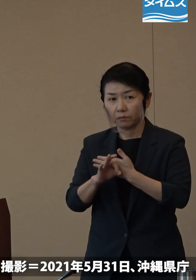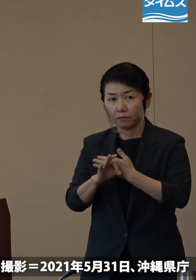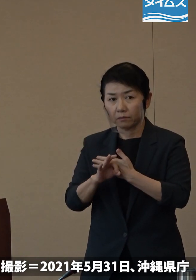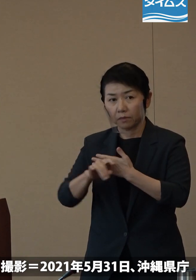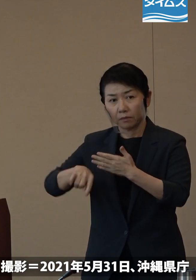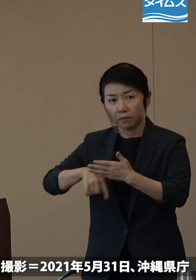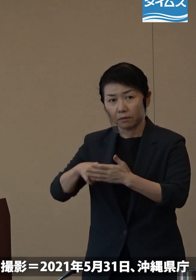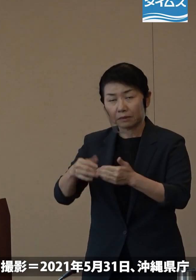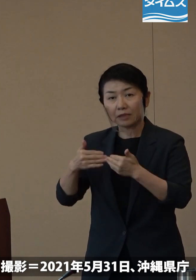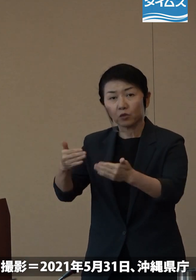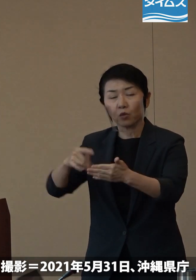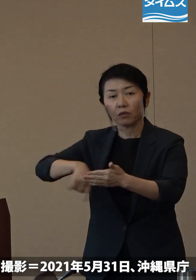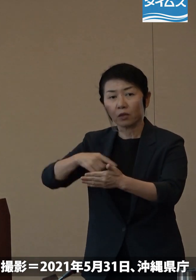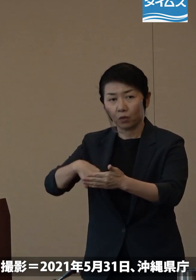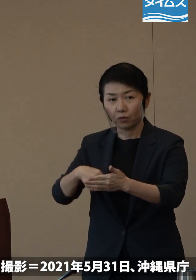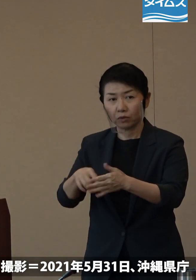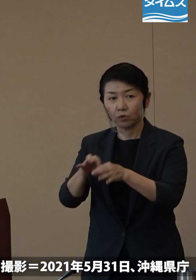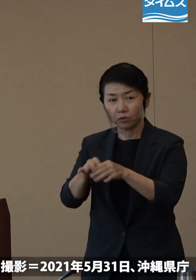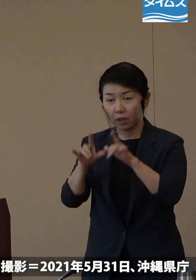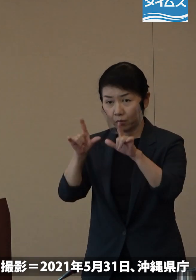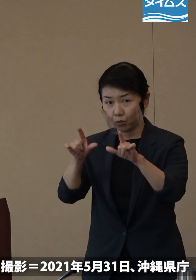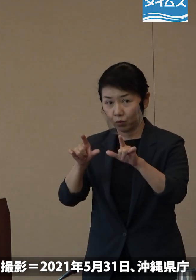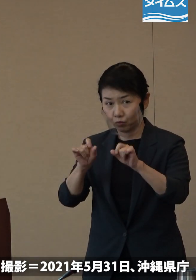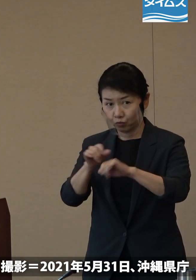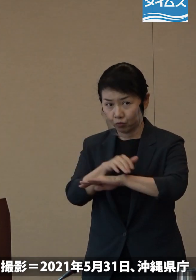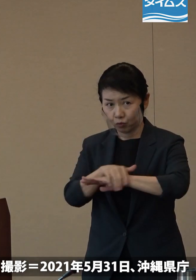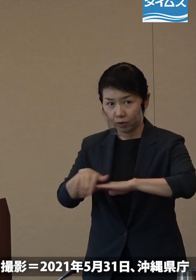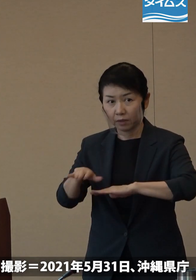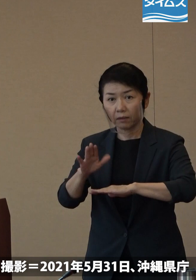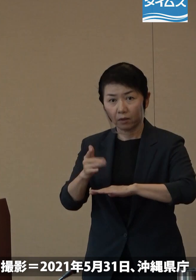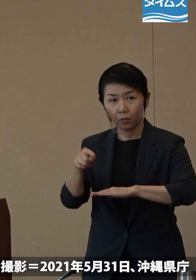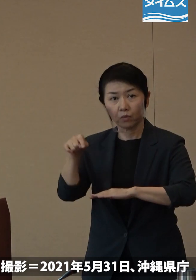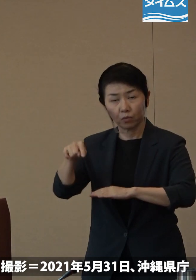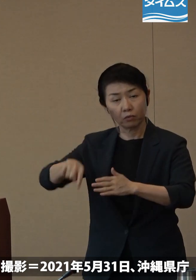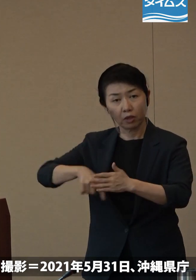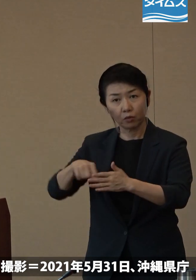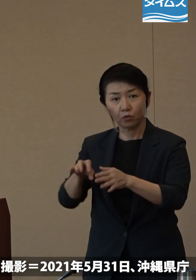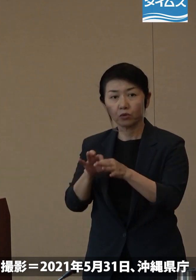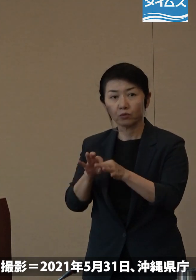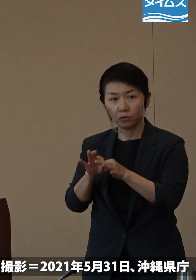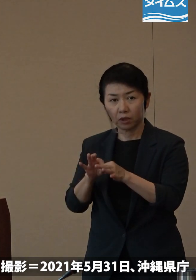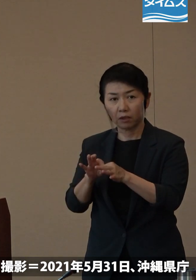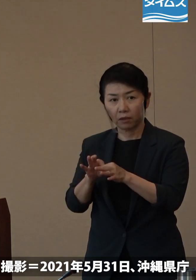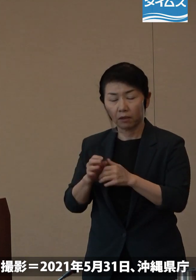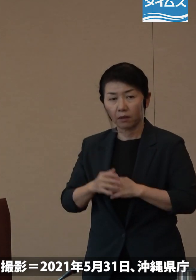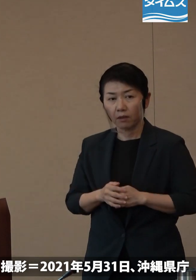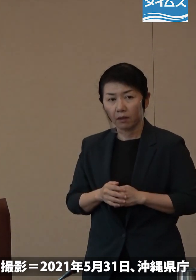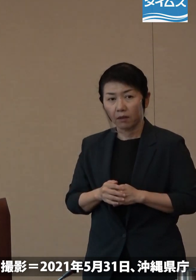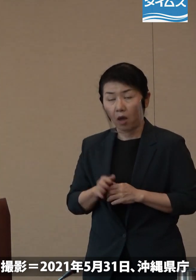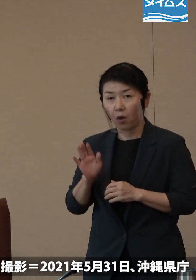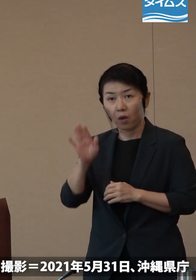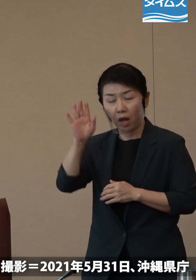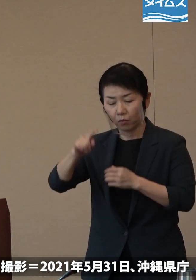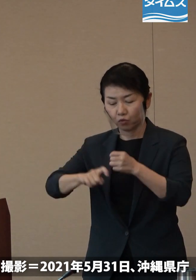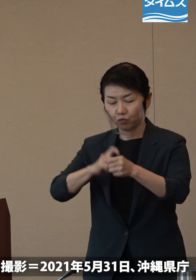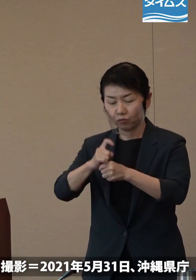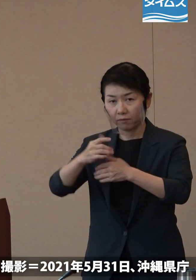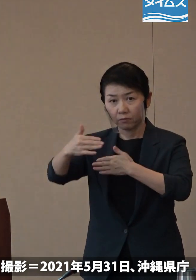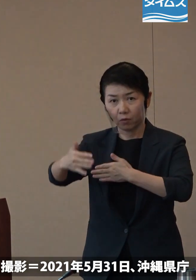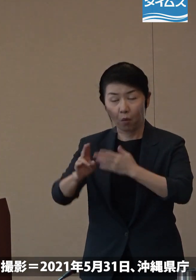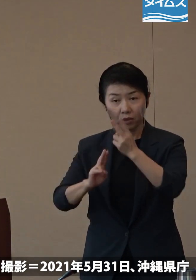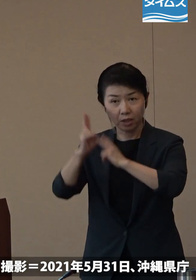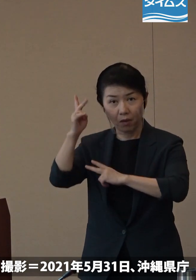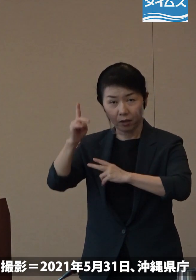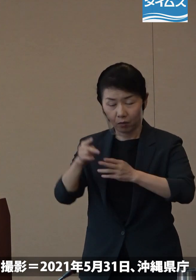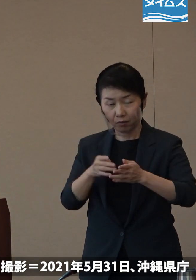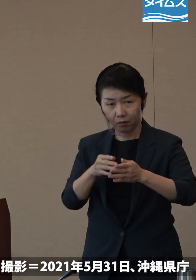進行推進委員会で法案を決定されていると思うんですけれども、 新県も今後の10年の沖縄のことを